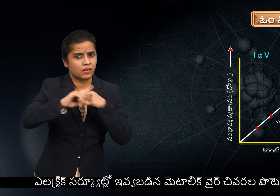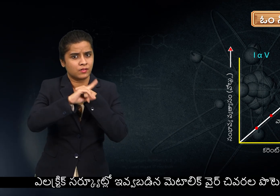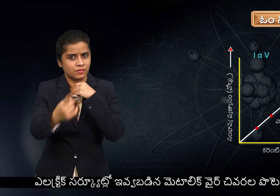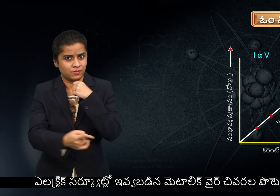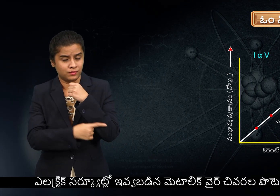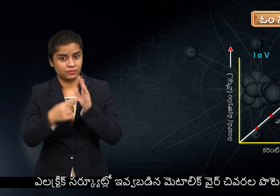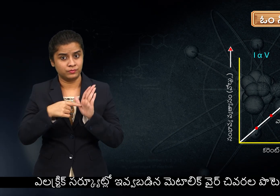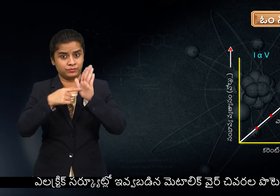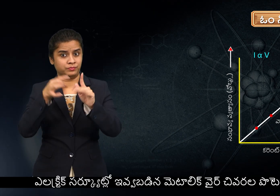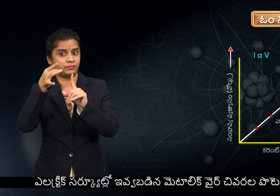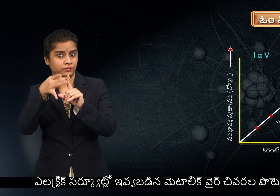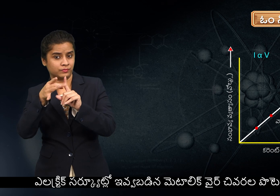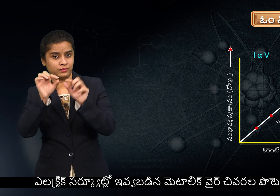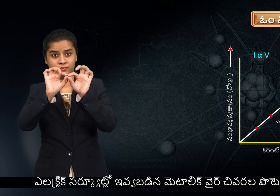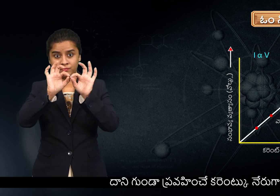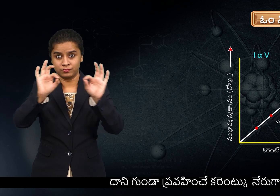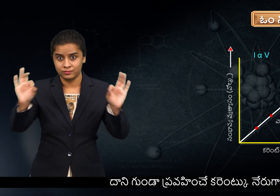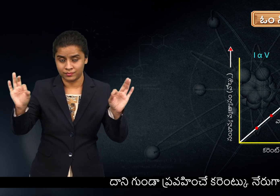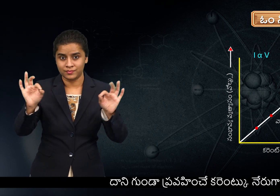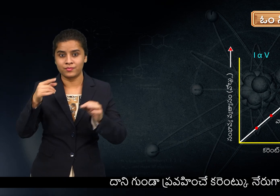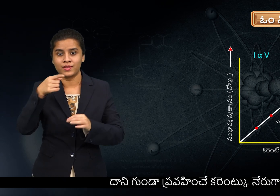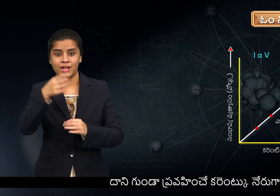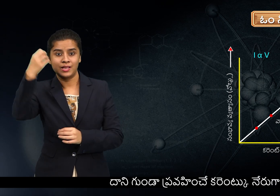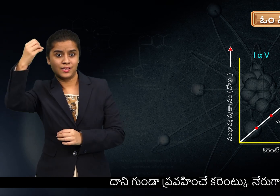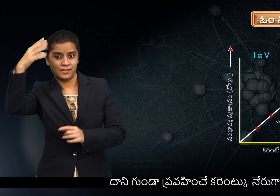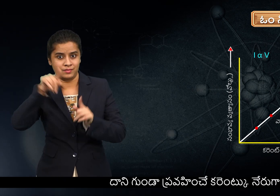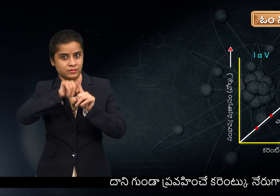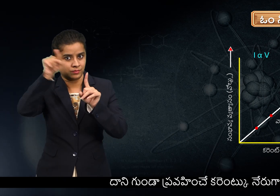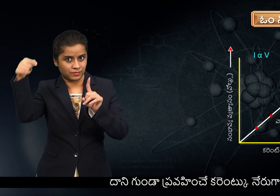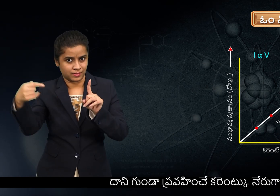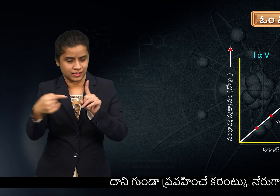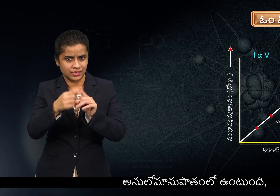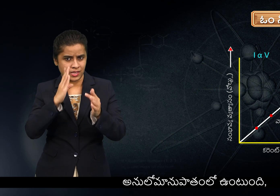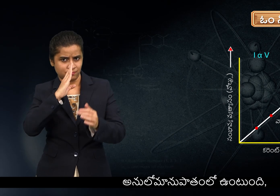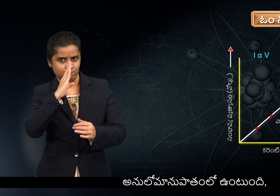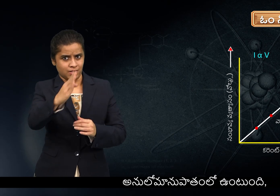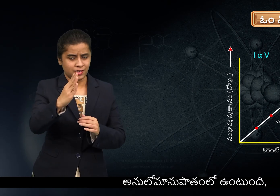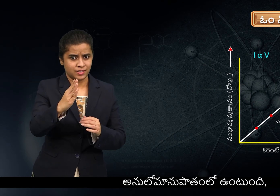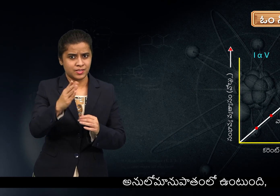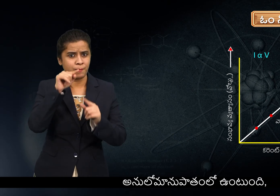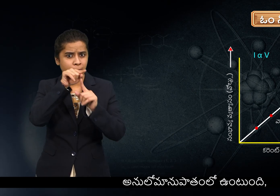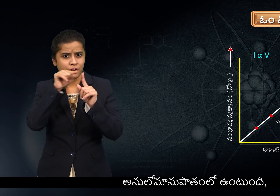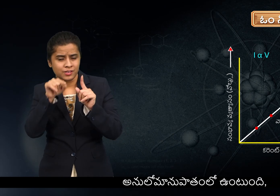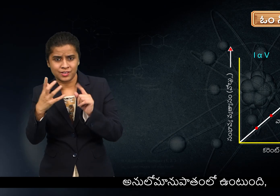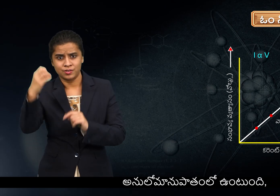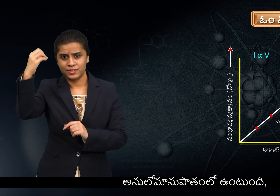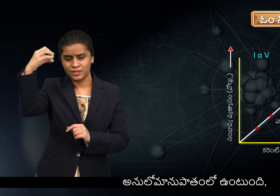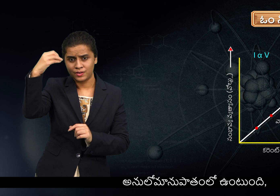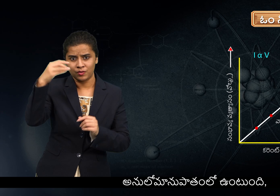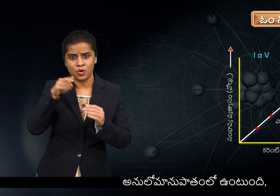చివరల పొటెన్షియల్ భేదం V దాని గుండా ప్రవహించే కరెంటుకు నేరుగా అనులోమానుపాతంలో